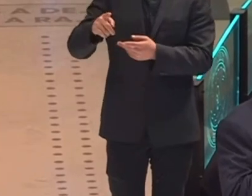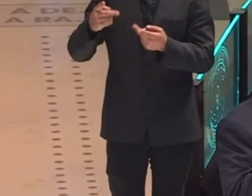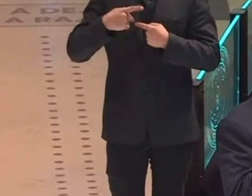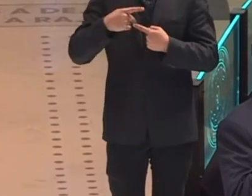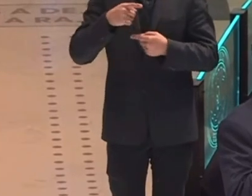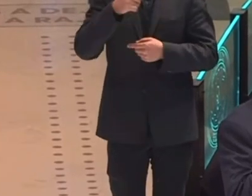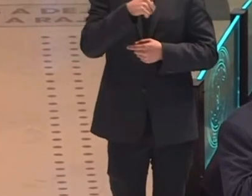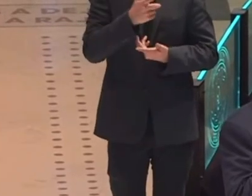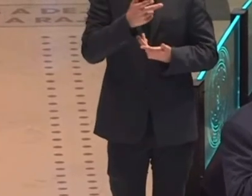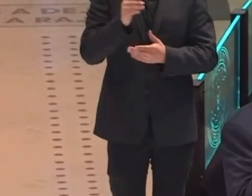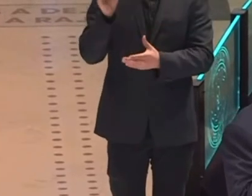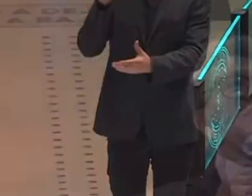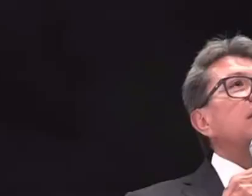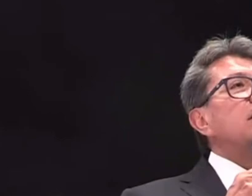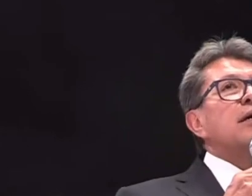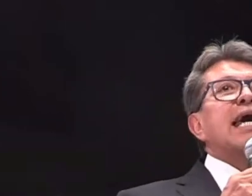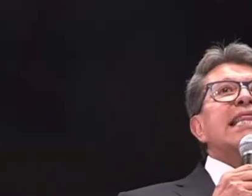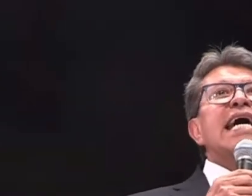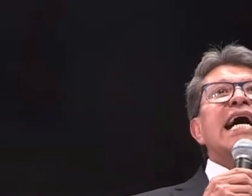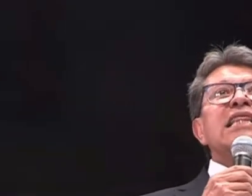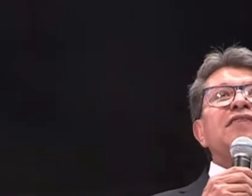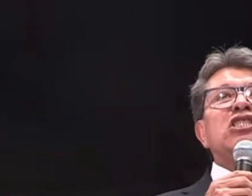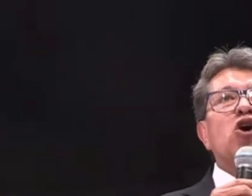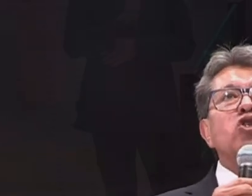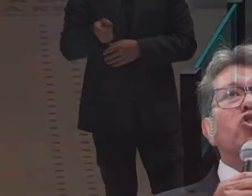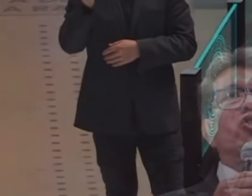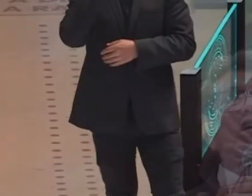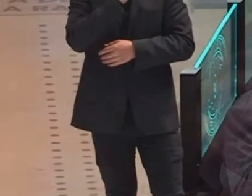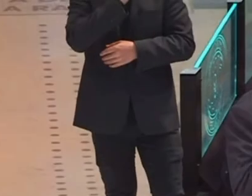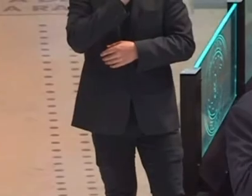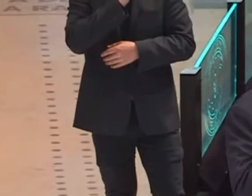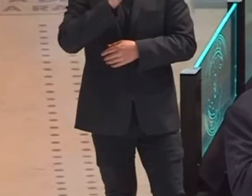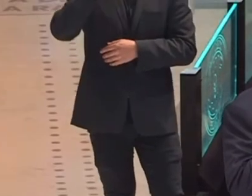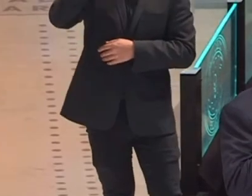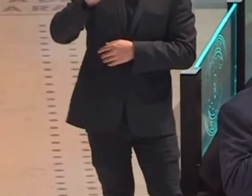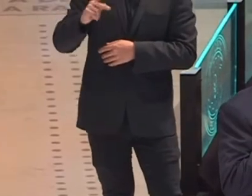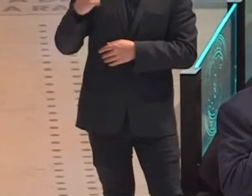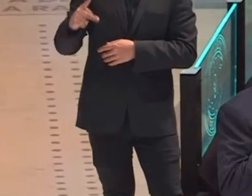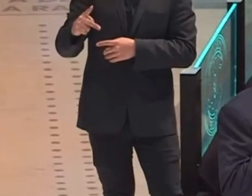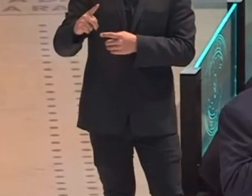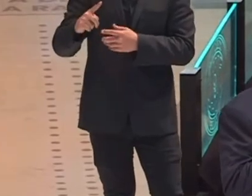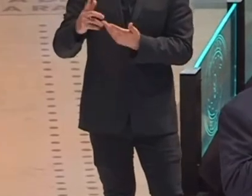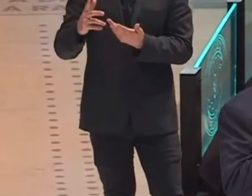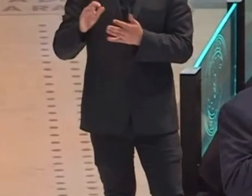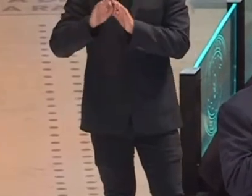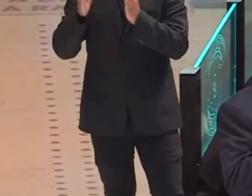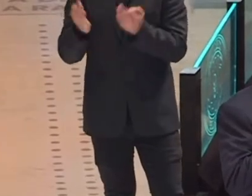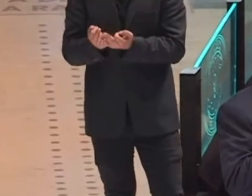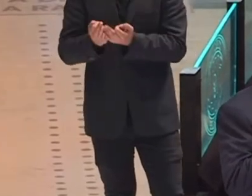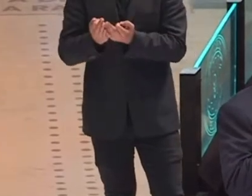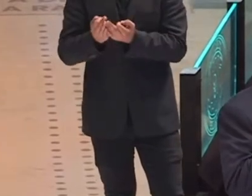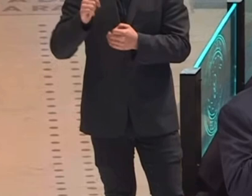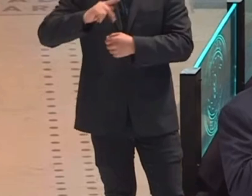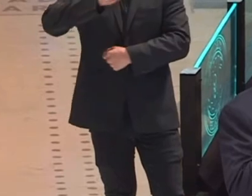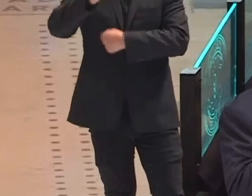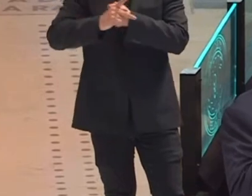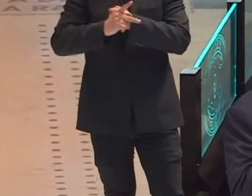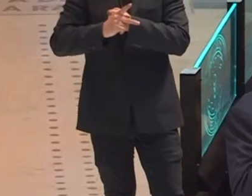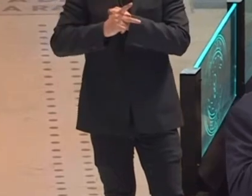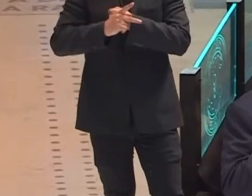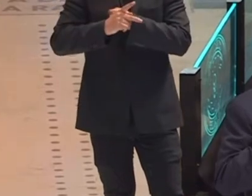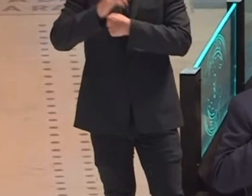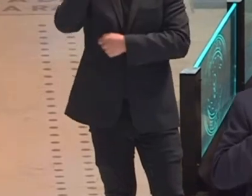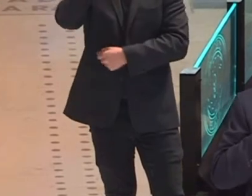sorda para tener razón generan división social. Este país tan culturalmente